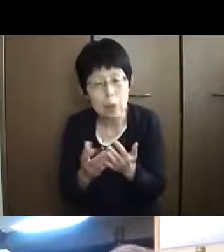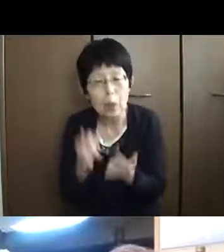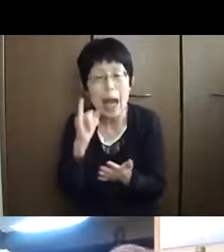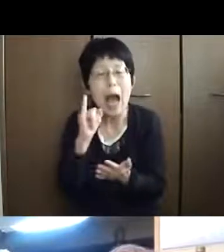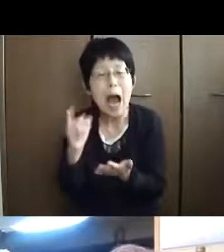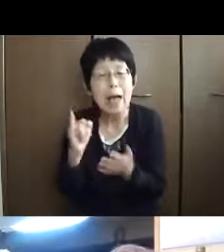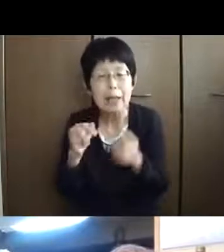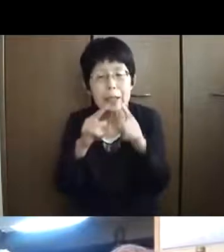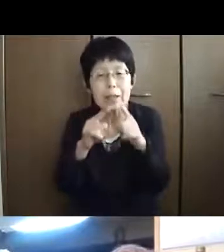一回、